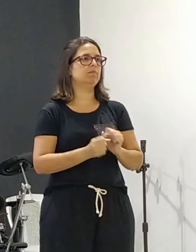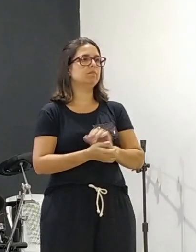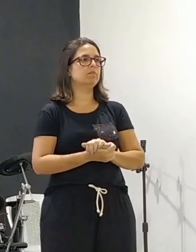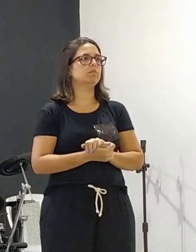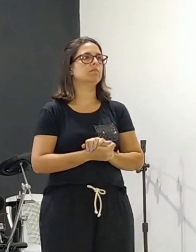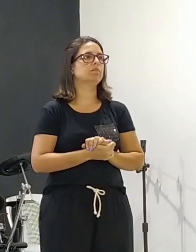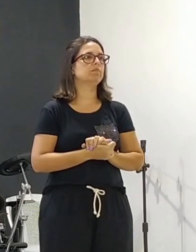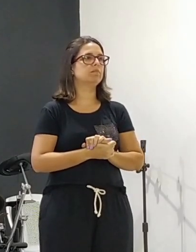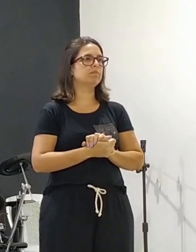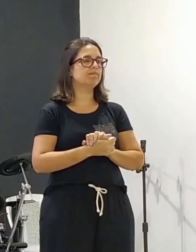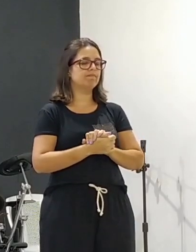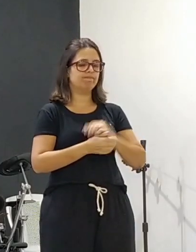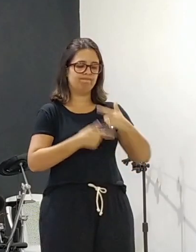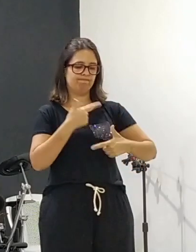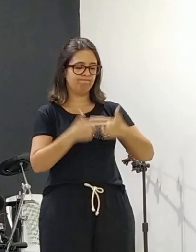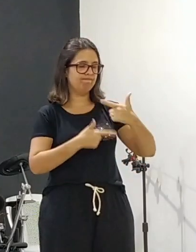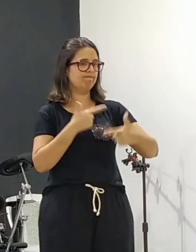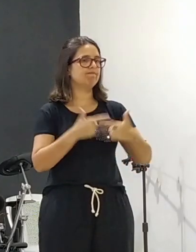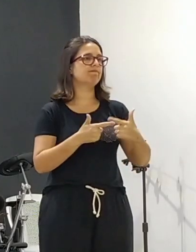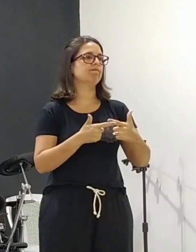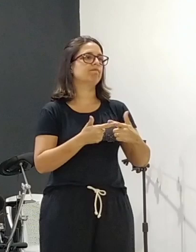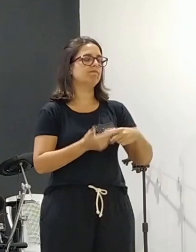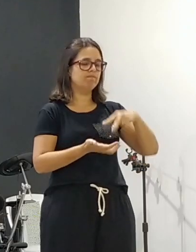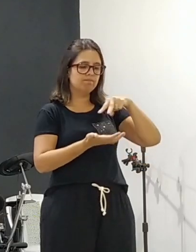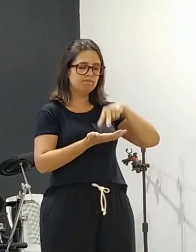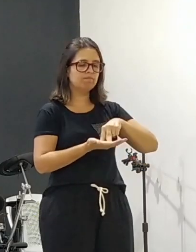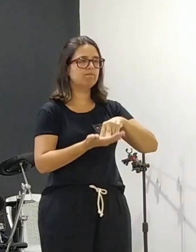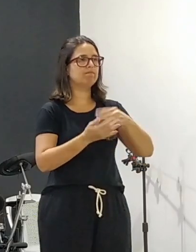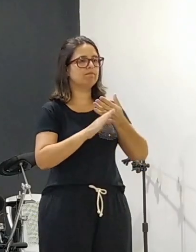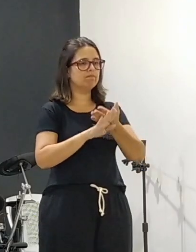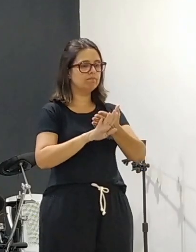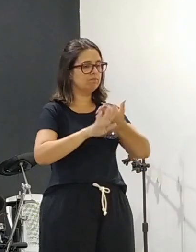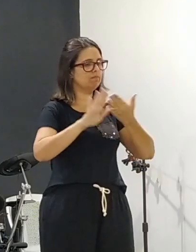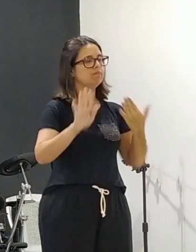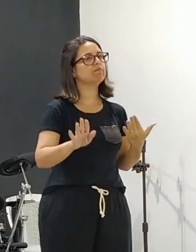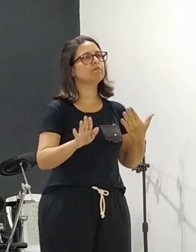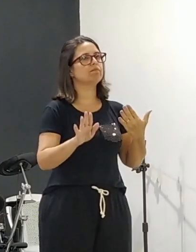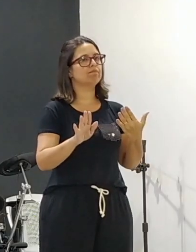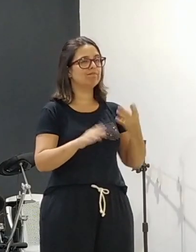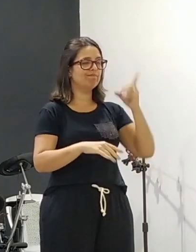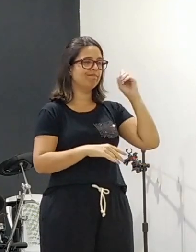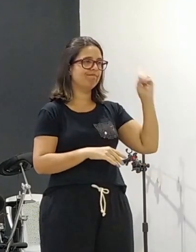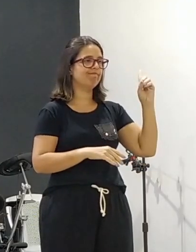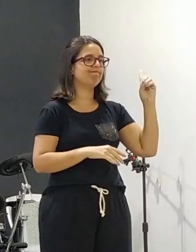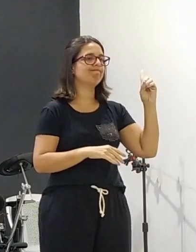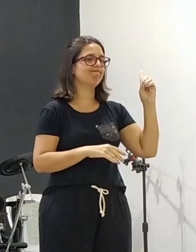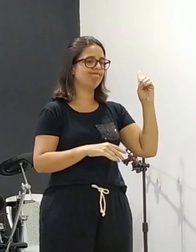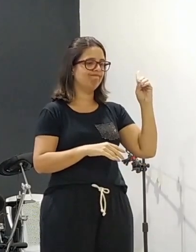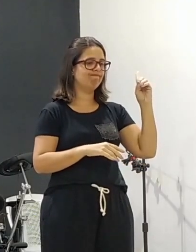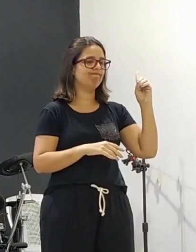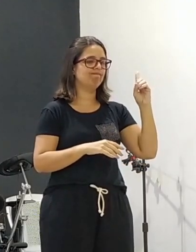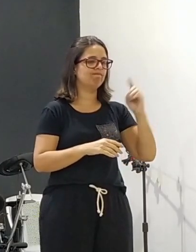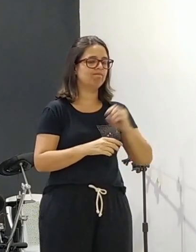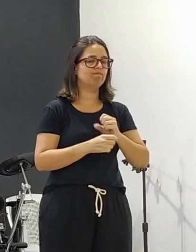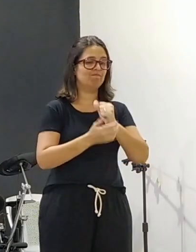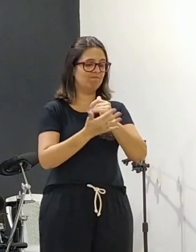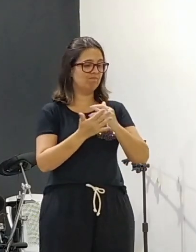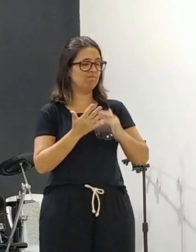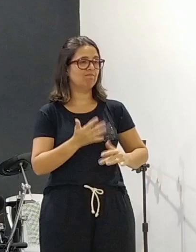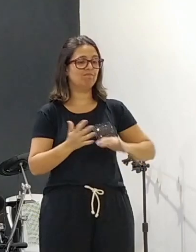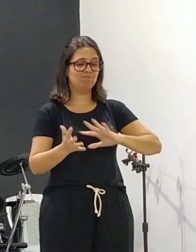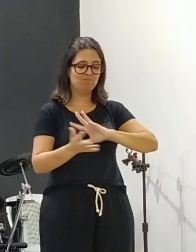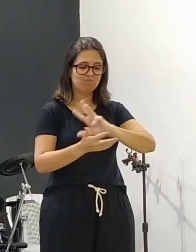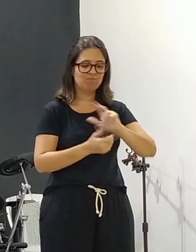trabalha agressivamente para nos manter longe de Deus. Há um sistema nesse mundo, há uma força